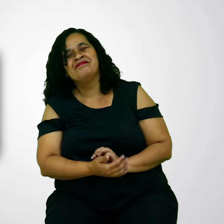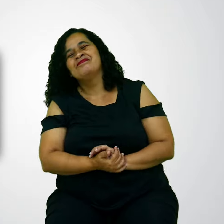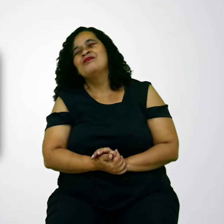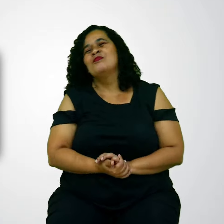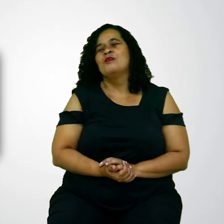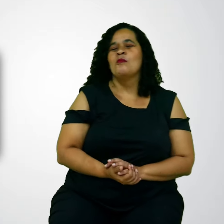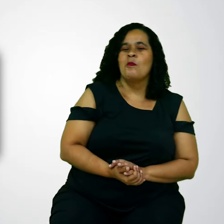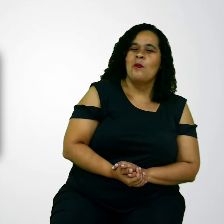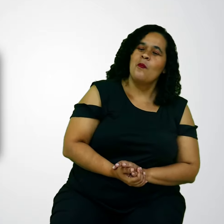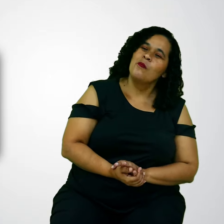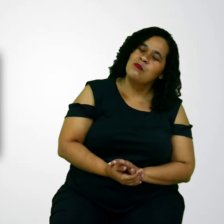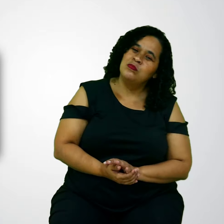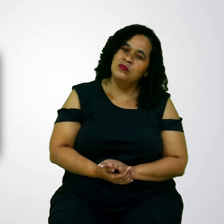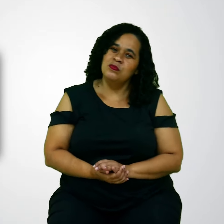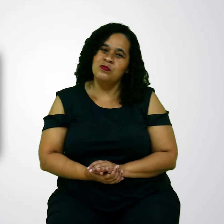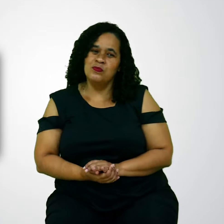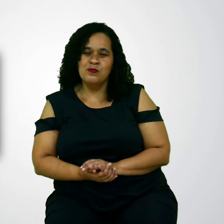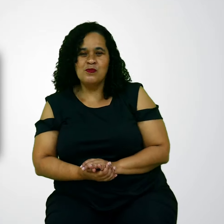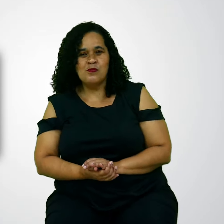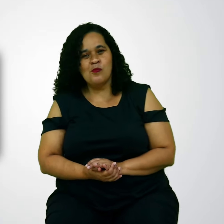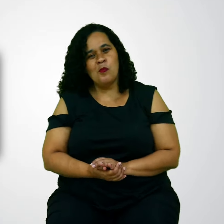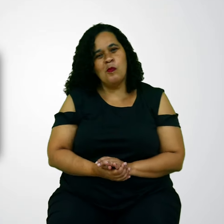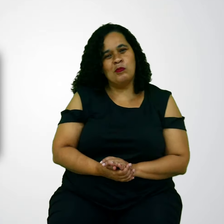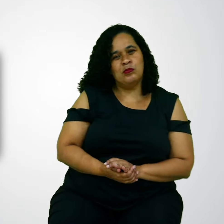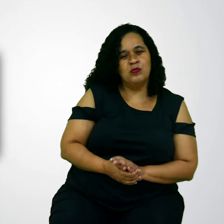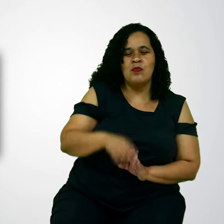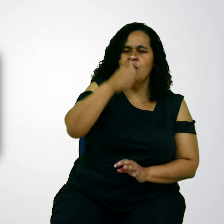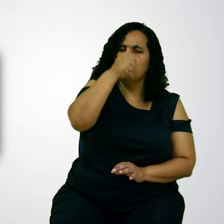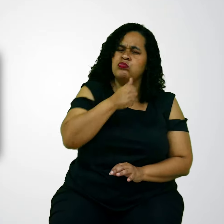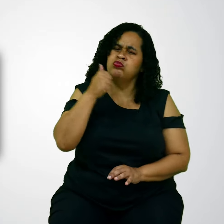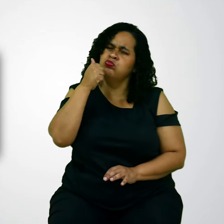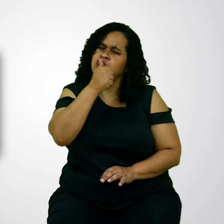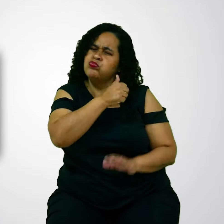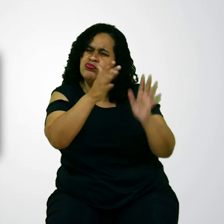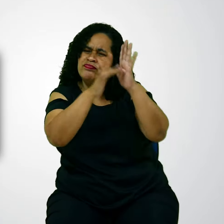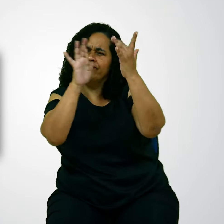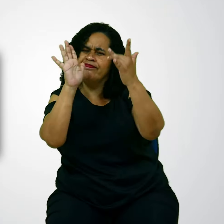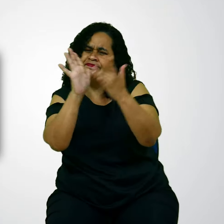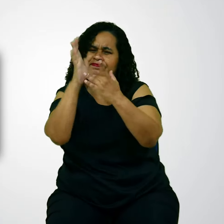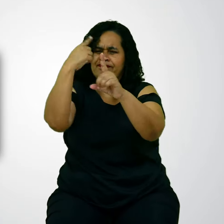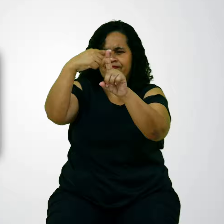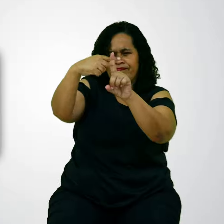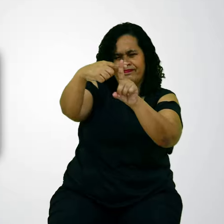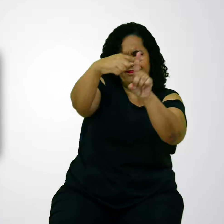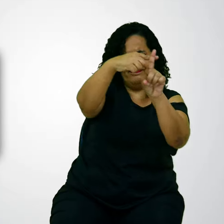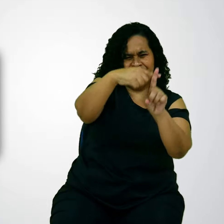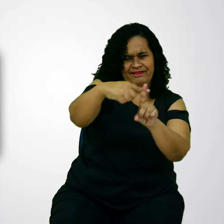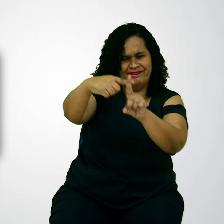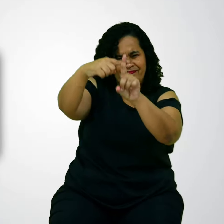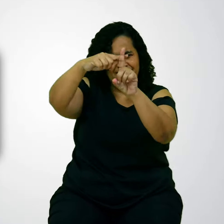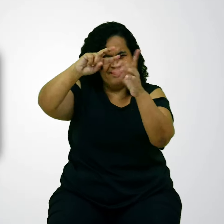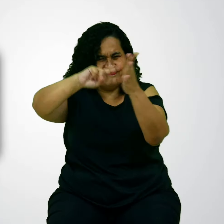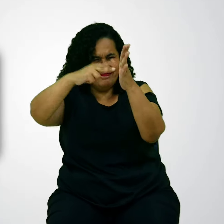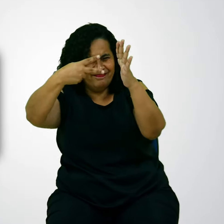fez. Teu sacrifício lá na cruz me salvou,